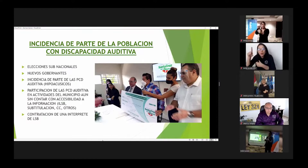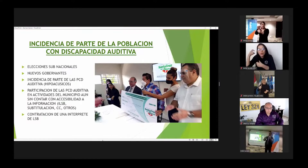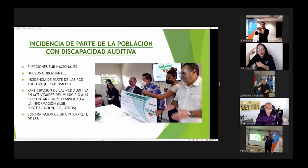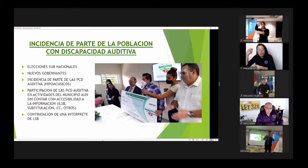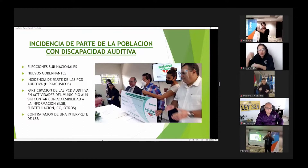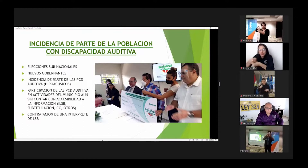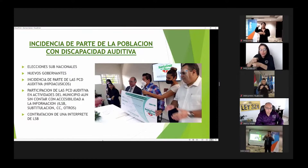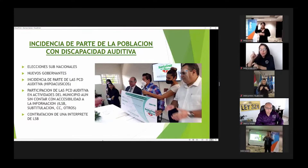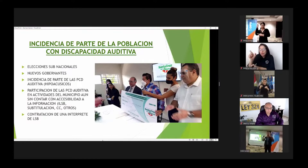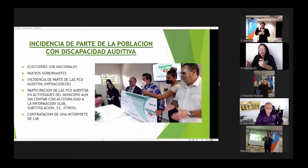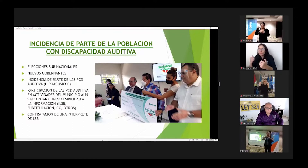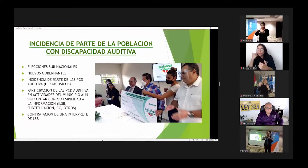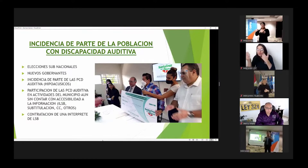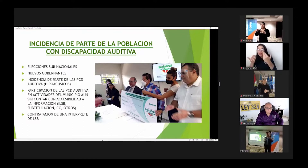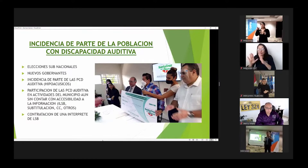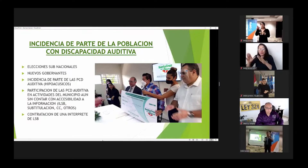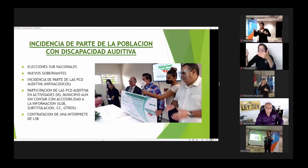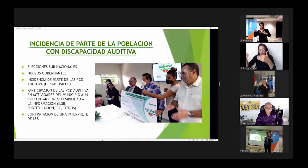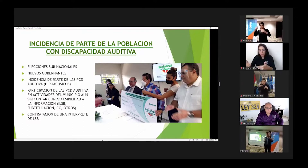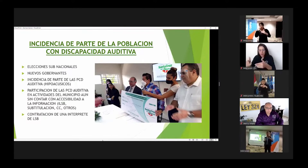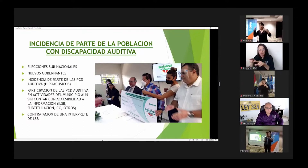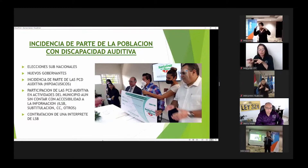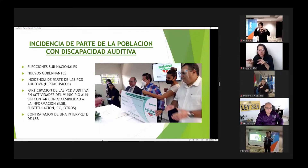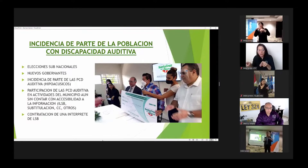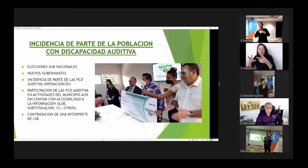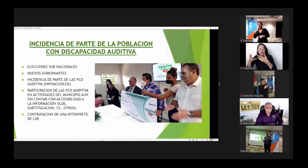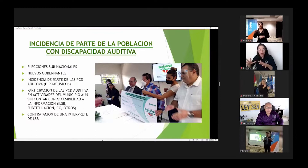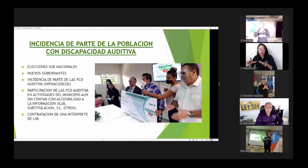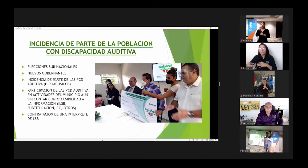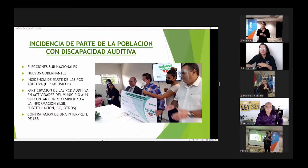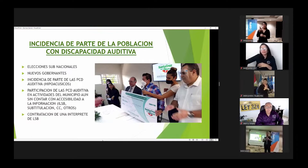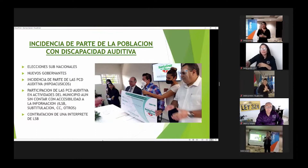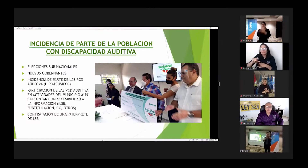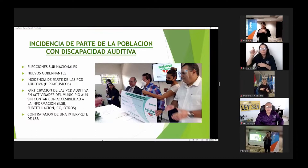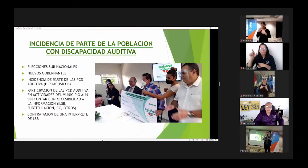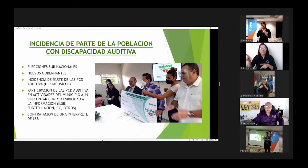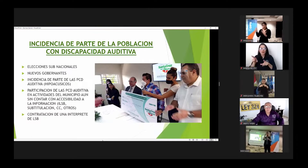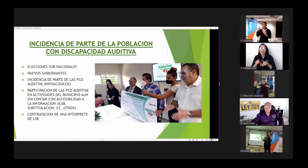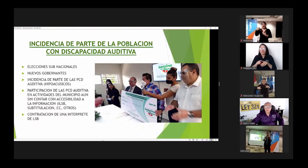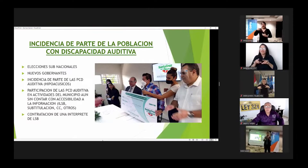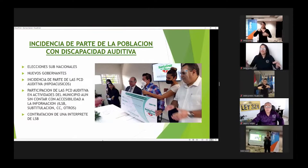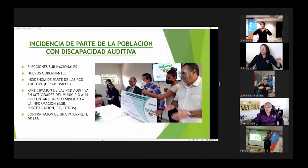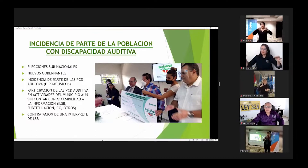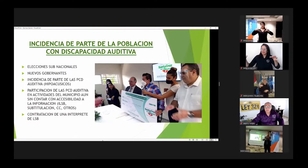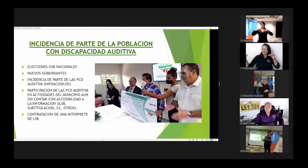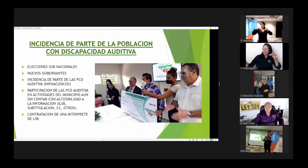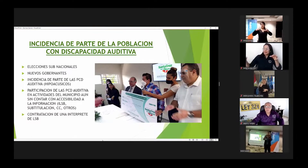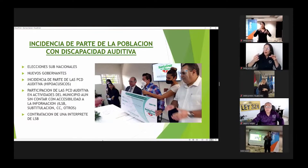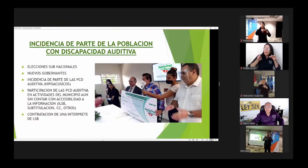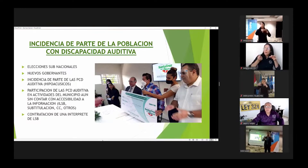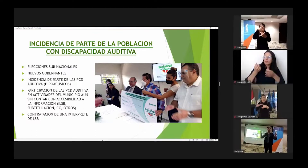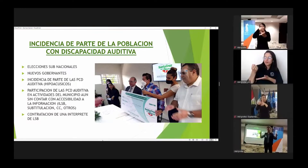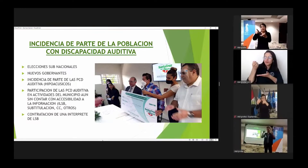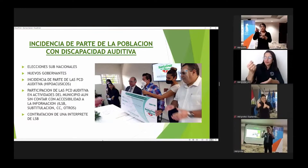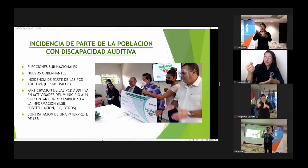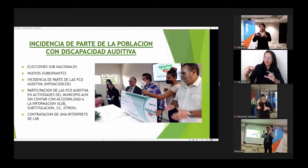adulto mayor y las personas con discapacidad. Ahí hay una representación de un cheque del bono para las personas con